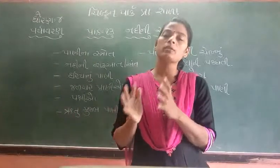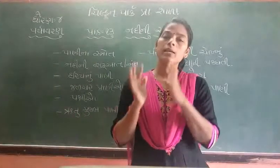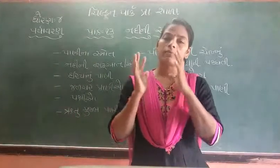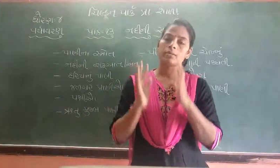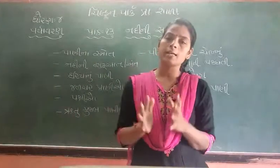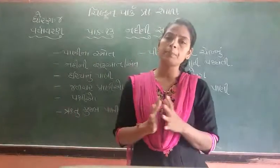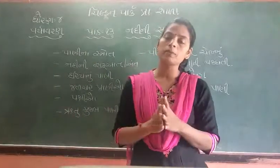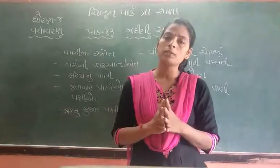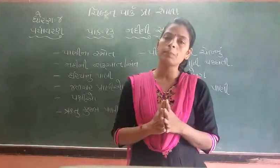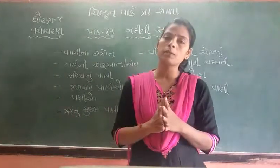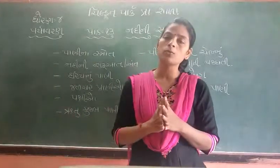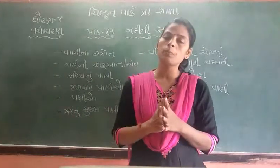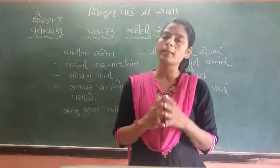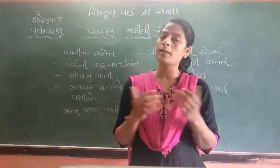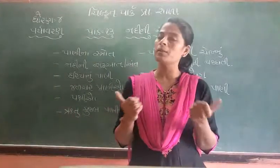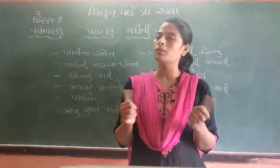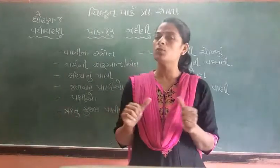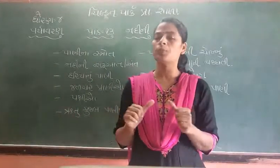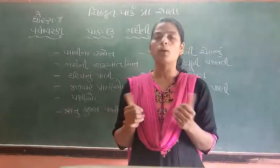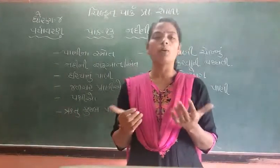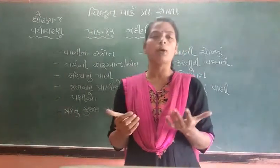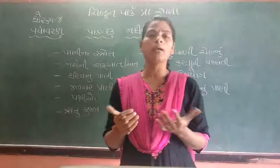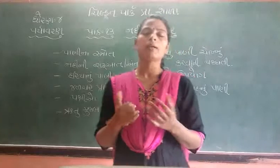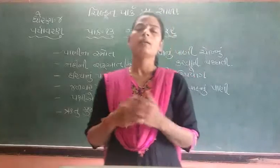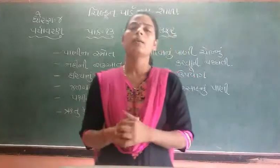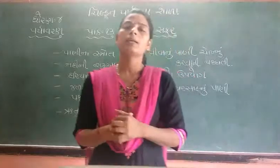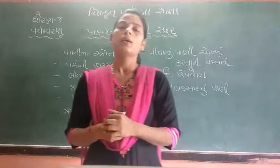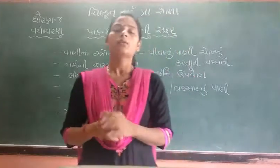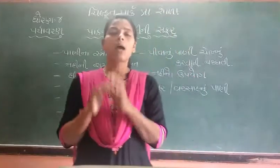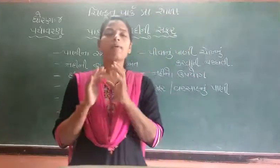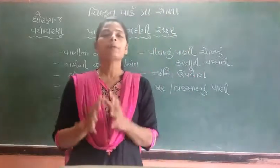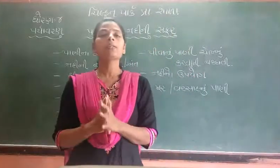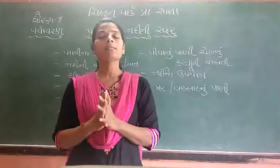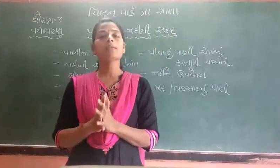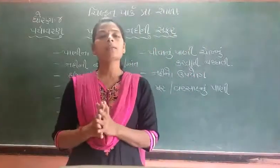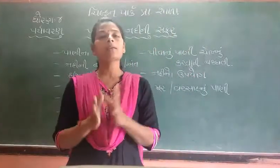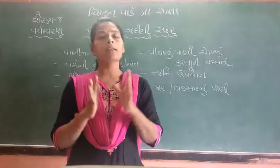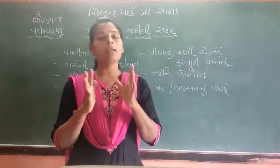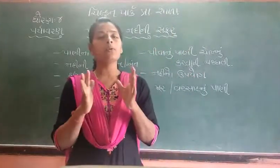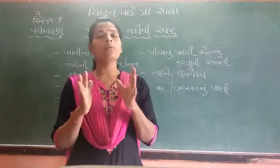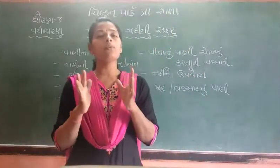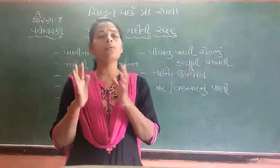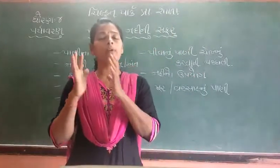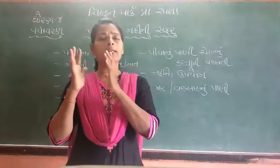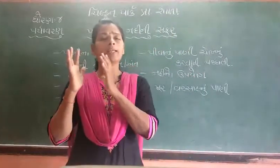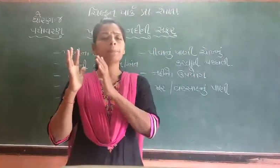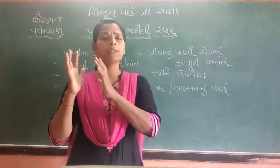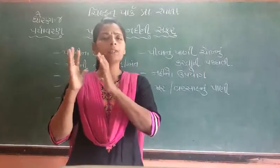જ્યાં વરસાદ પણ નથી પડતો પરિણામે નદીઓ પણ હોય નહીં, તો આવા પ્રદેશની અંદર એ લોકો વૈજ્ઞાનિક પદ્ધતિ